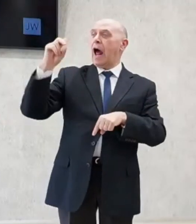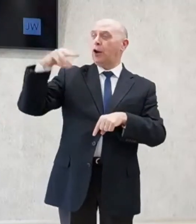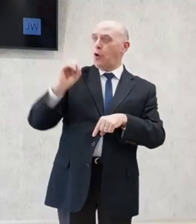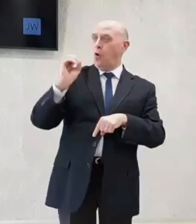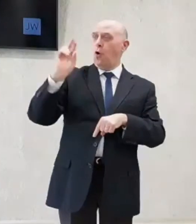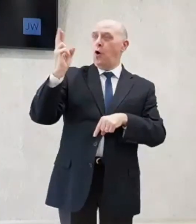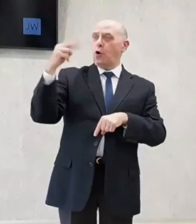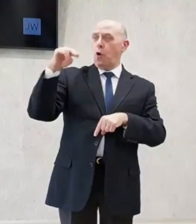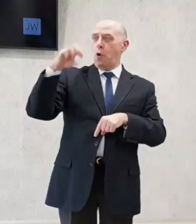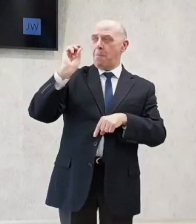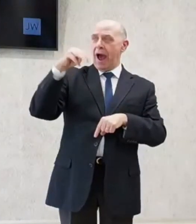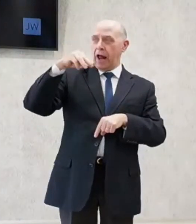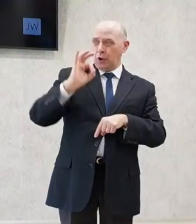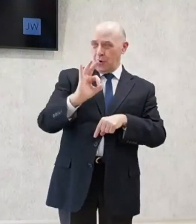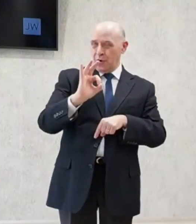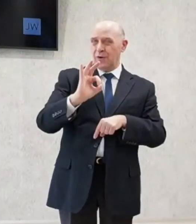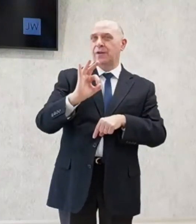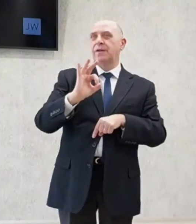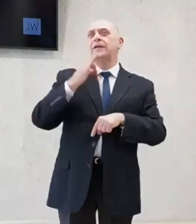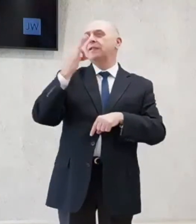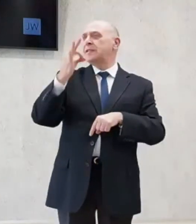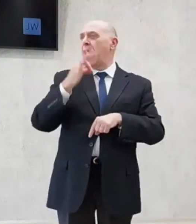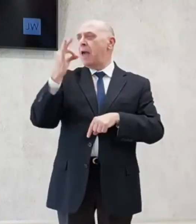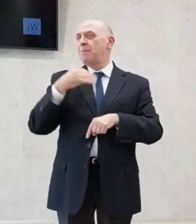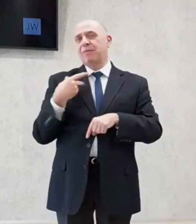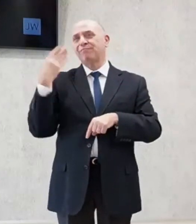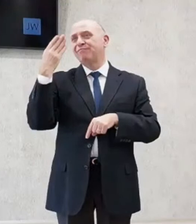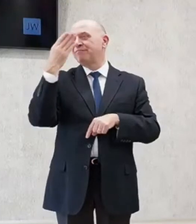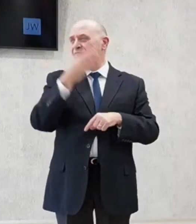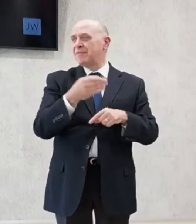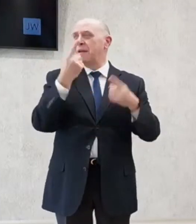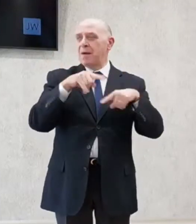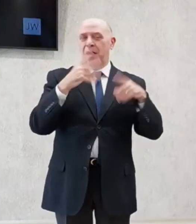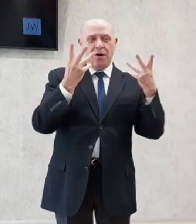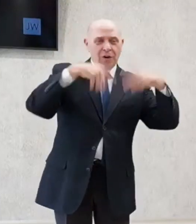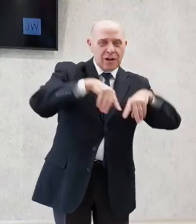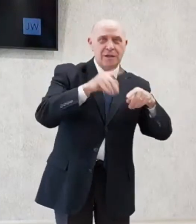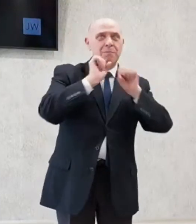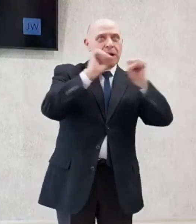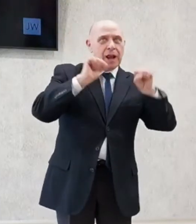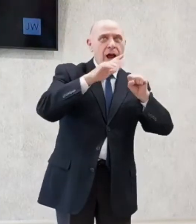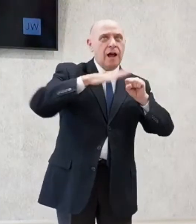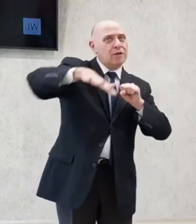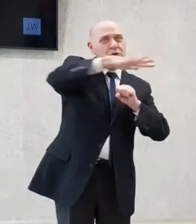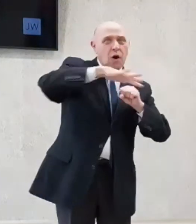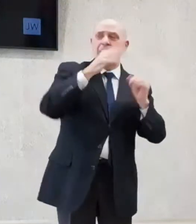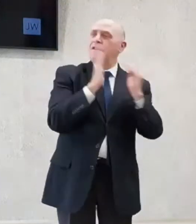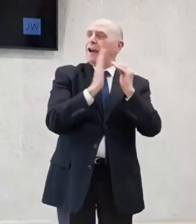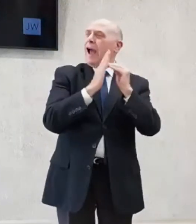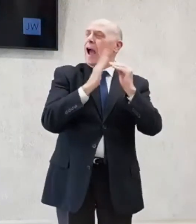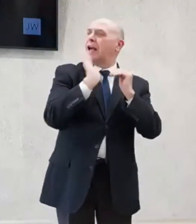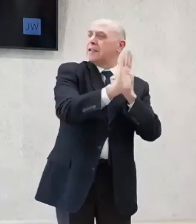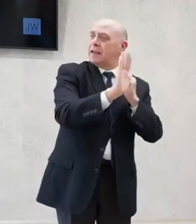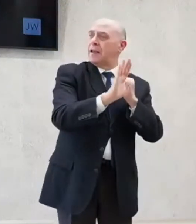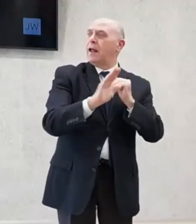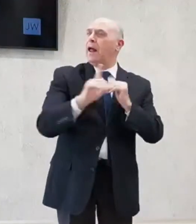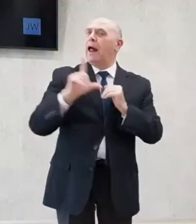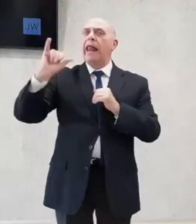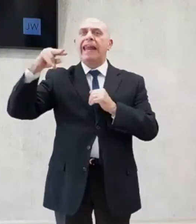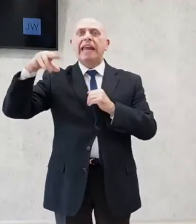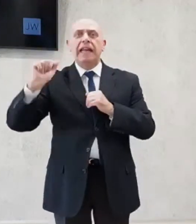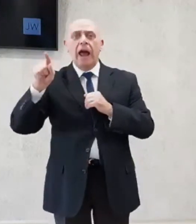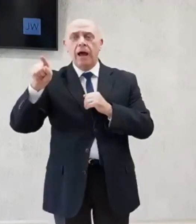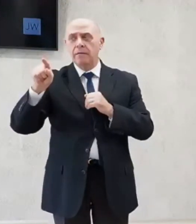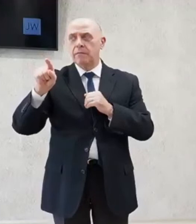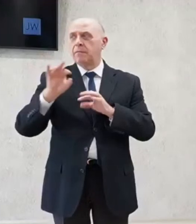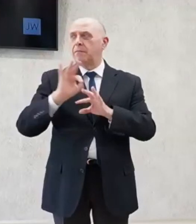ci riunivamo spesso nella sua casa per organizzare l'attività di predicazione nella zona e Lina era